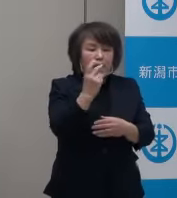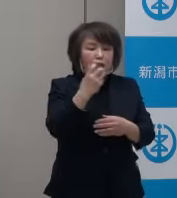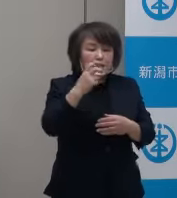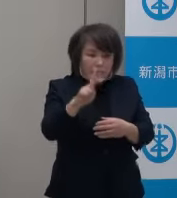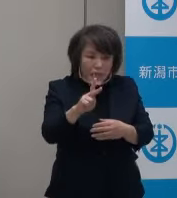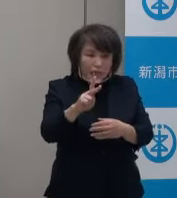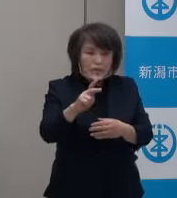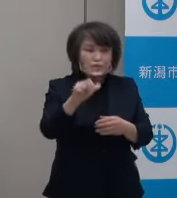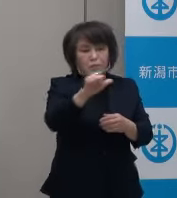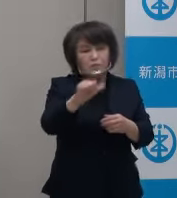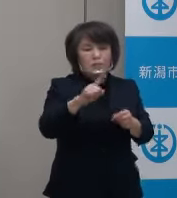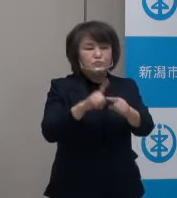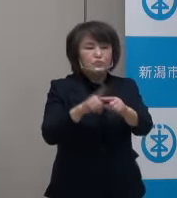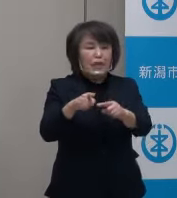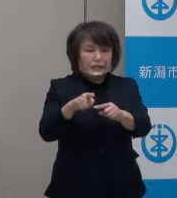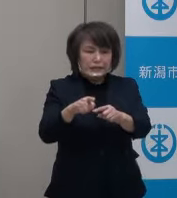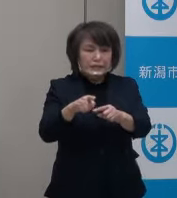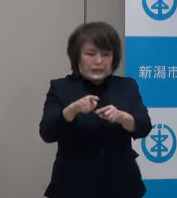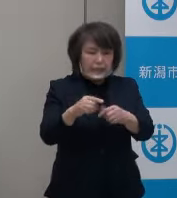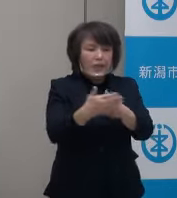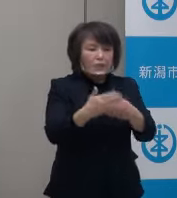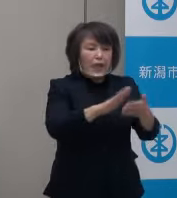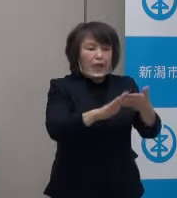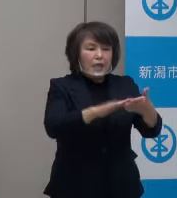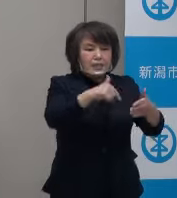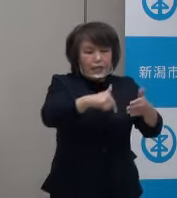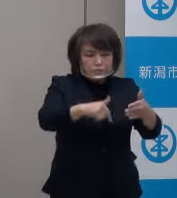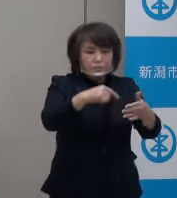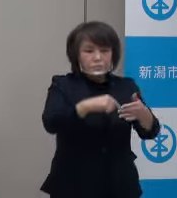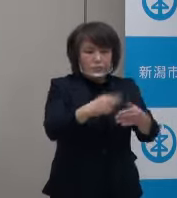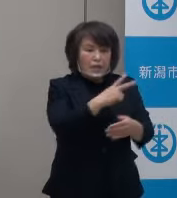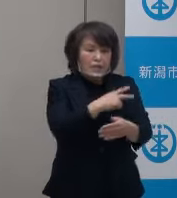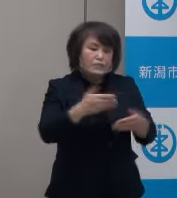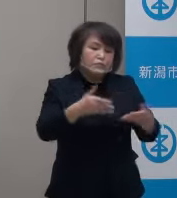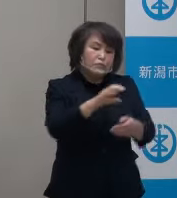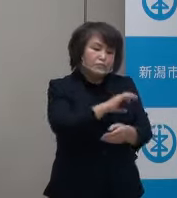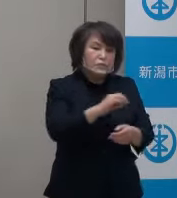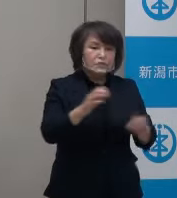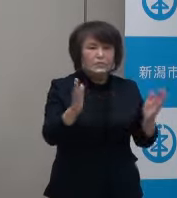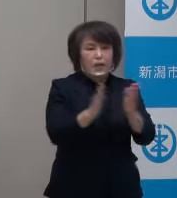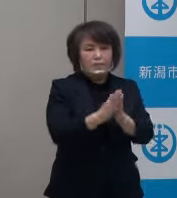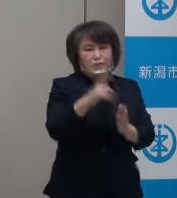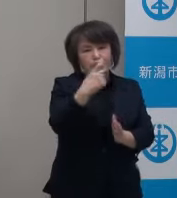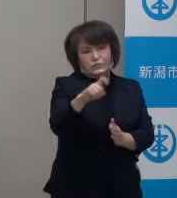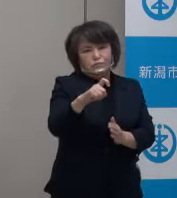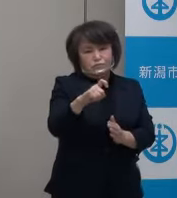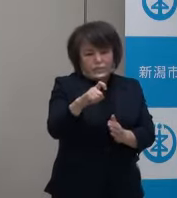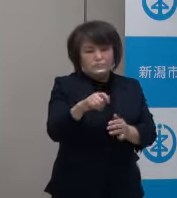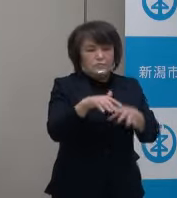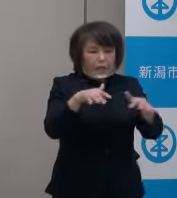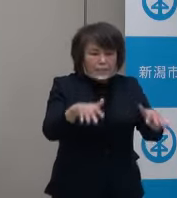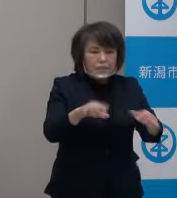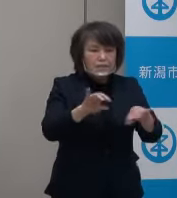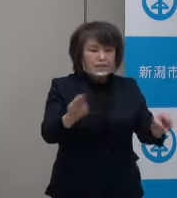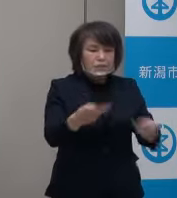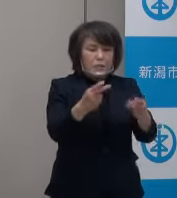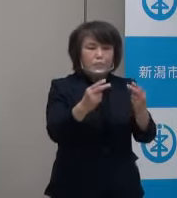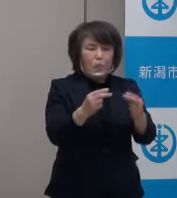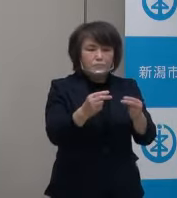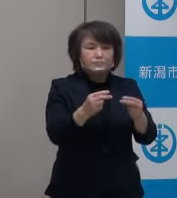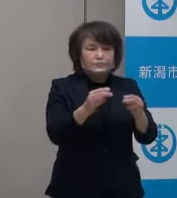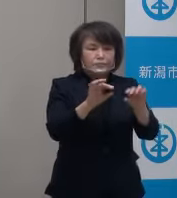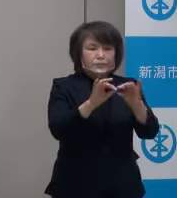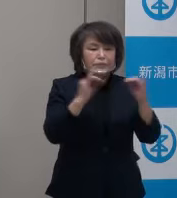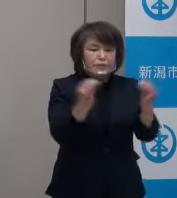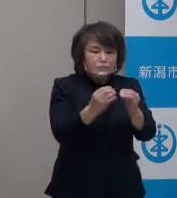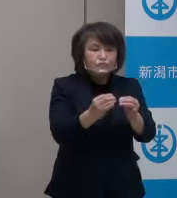を増員し、保健衛生部内の県務職員と合わせ10名体制の専門チームを設け、